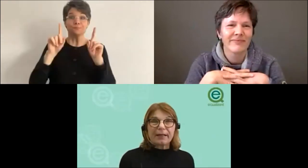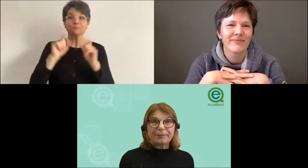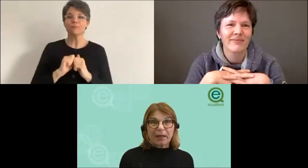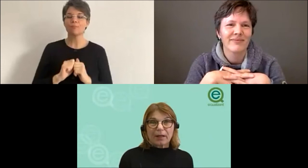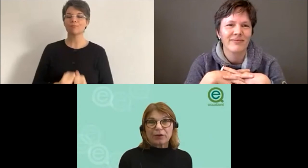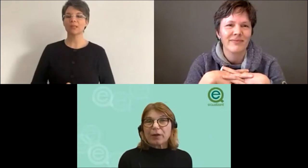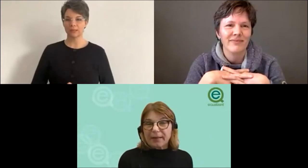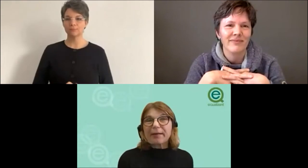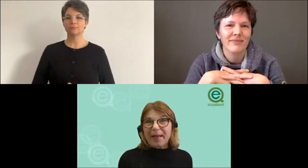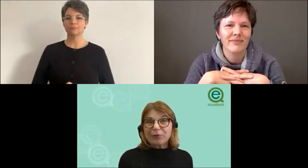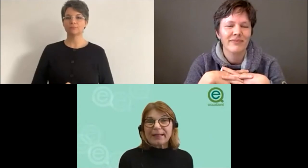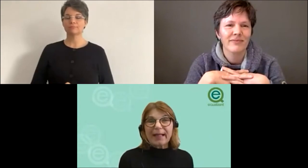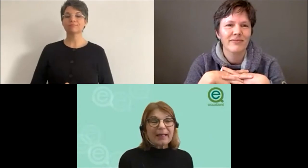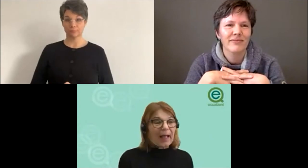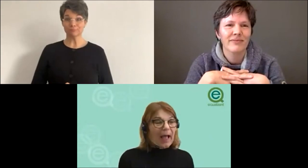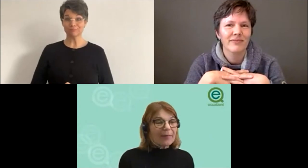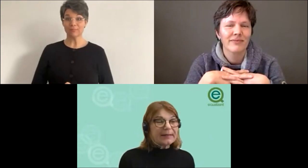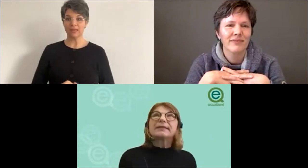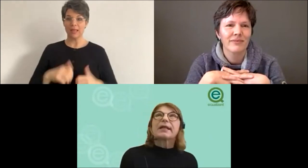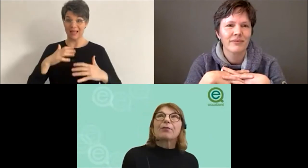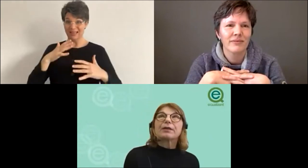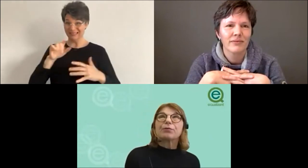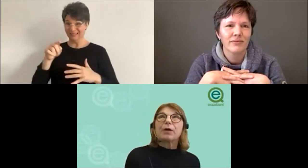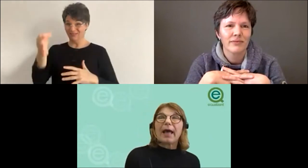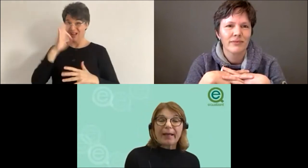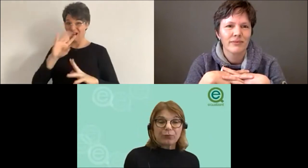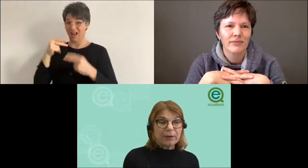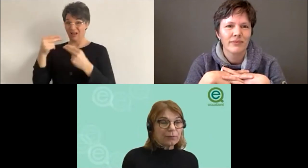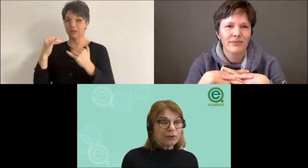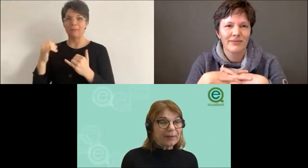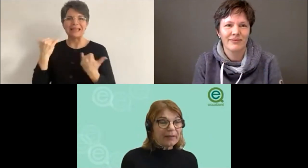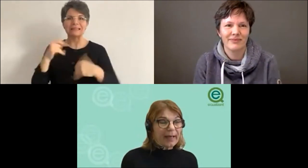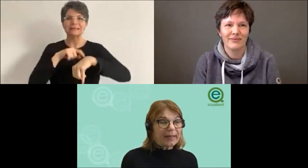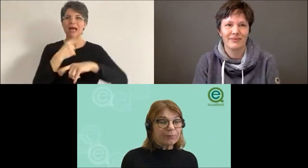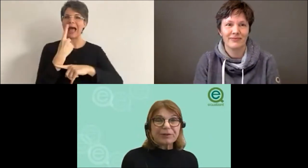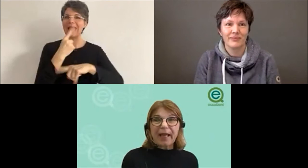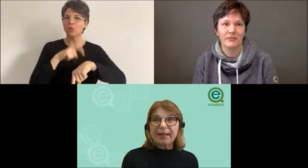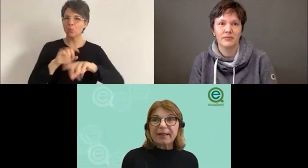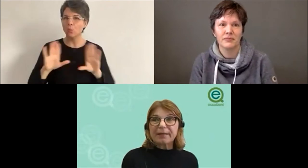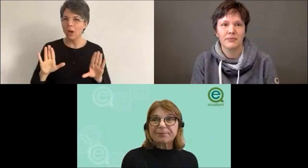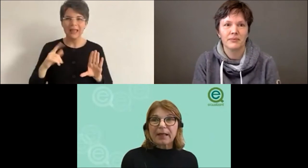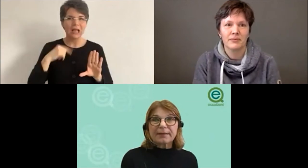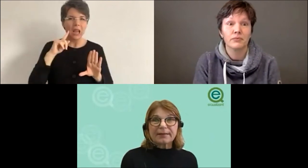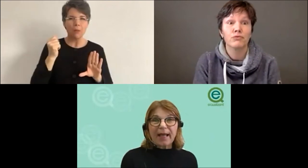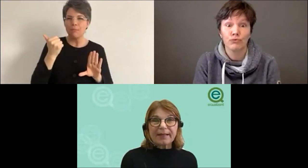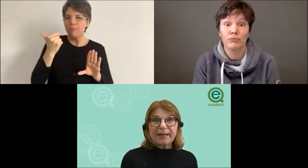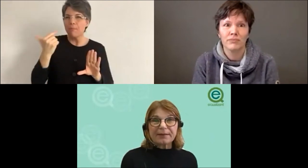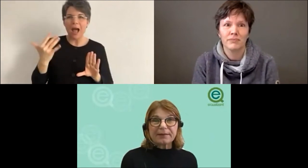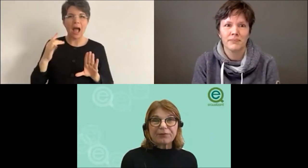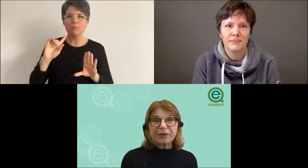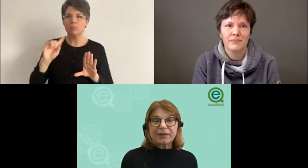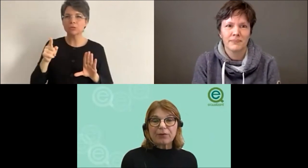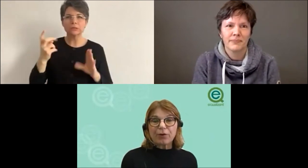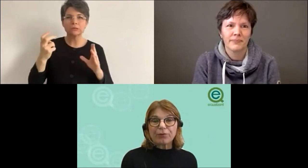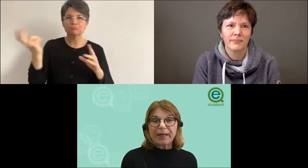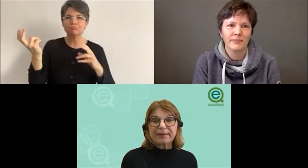sagen, ich beantworte gleich, aber es ist jetzt, glaube ich, 1 Uhr und soviel ich weiß, müssen einige der Teilnehmenden, die